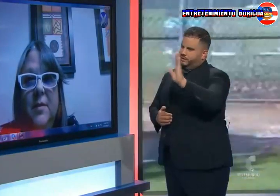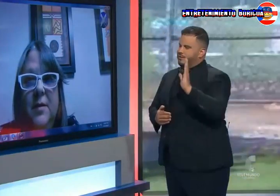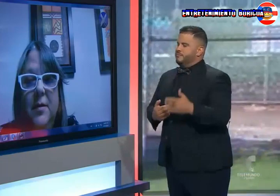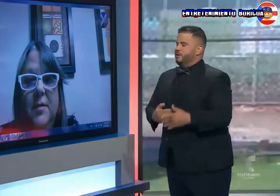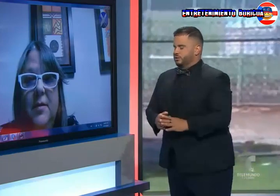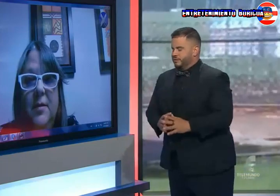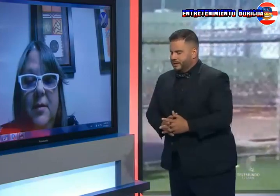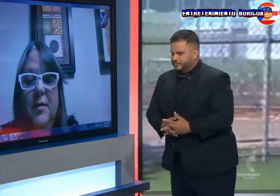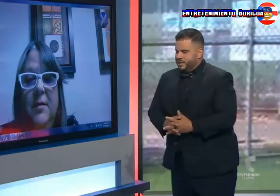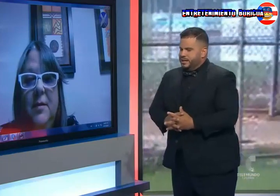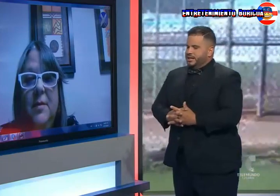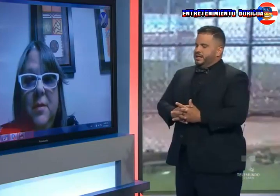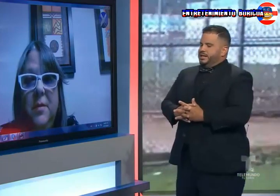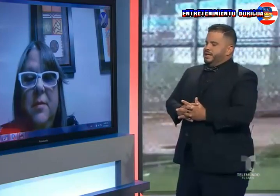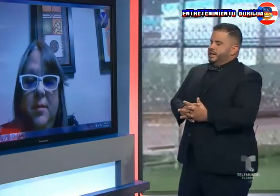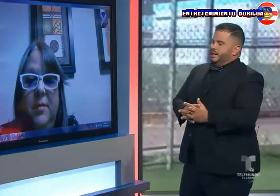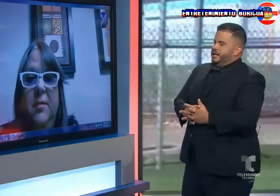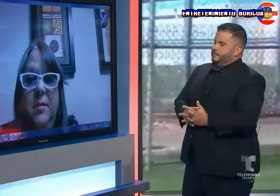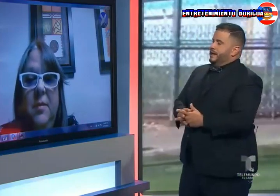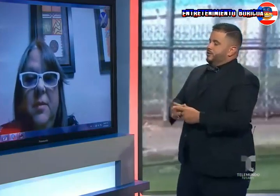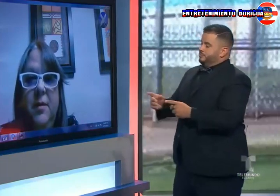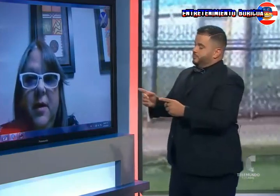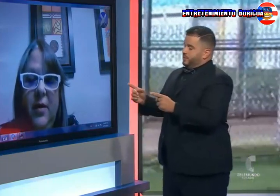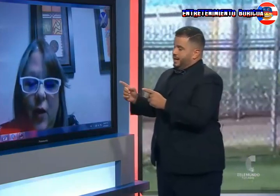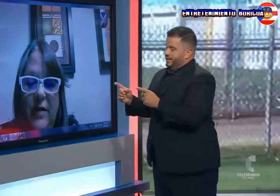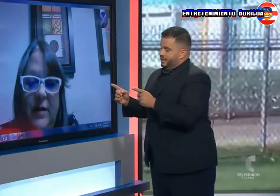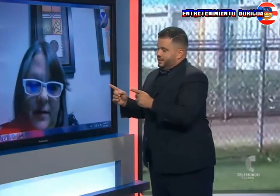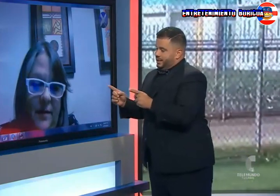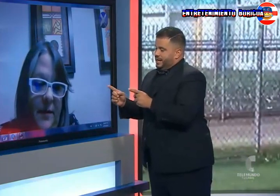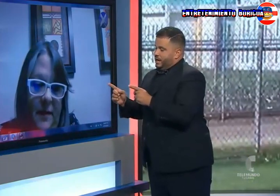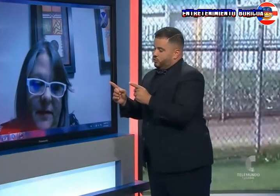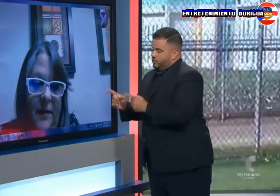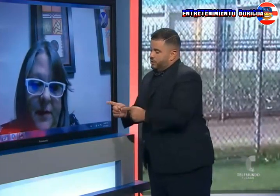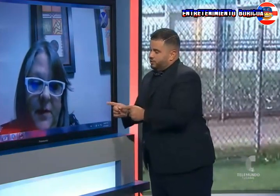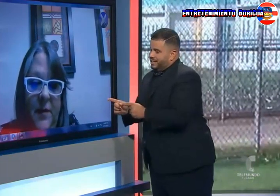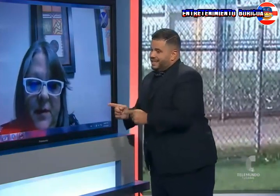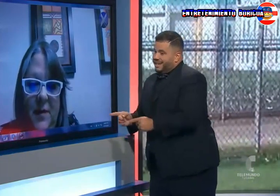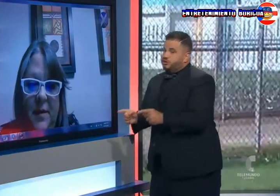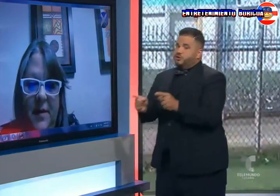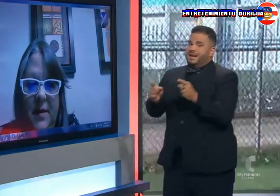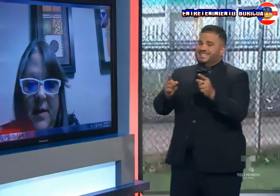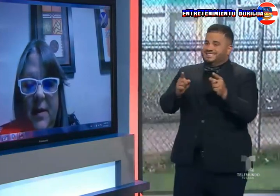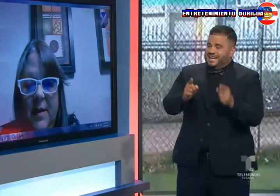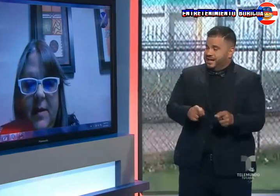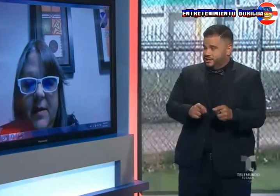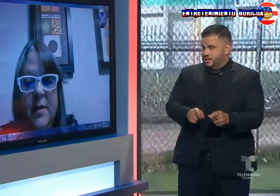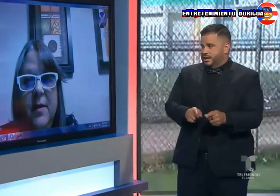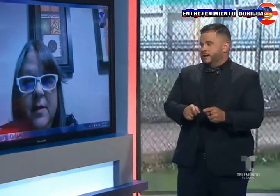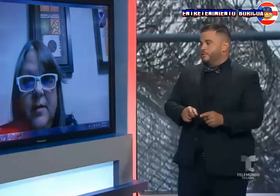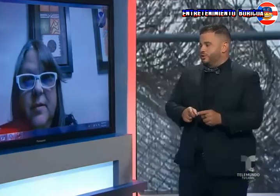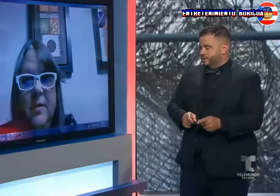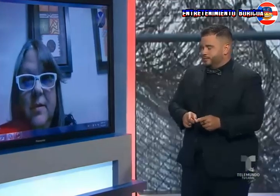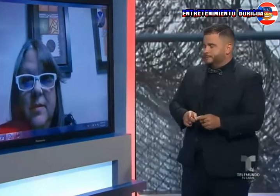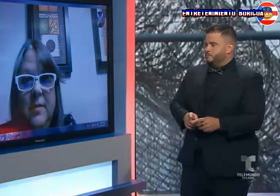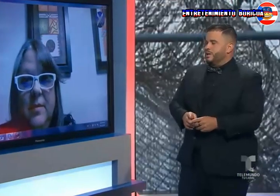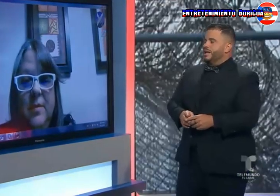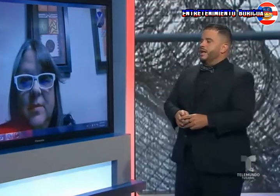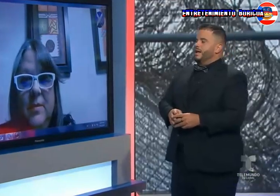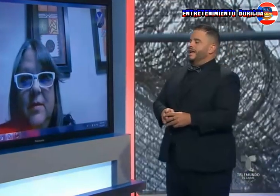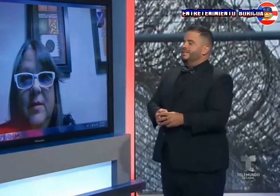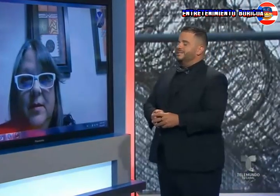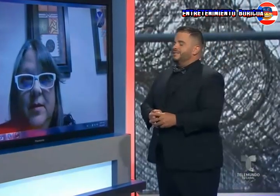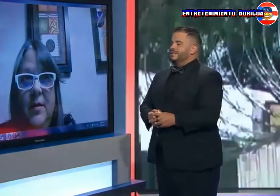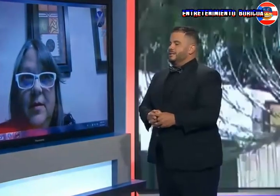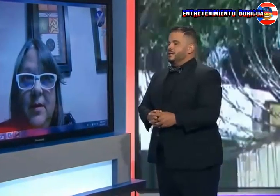el testigo testifique en mi contra, ¿verdad? Pero el acusado tiene derecho a estar allí en el proceso.